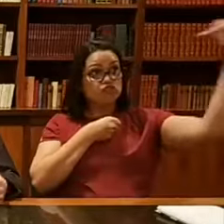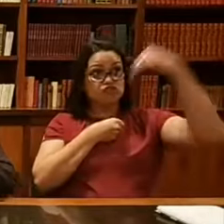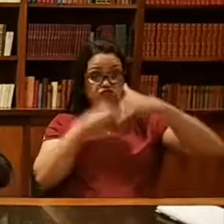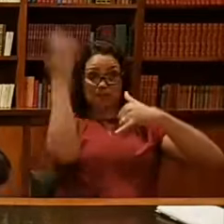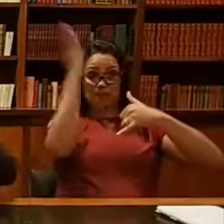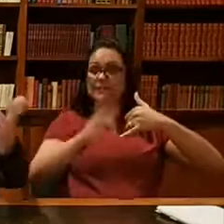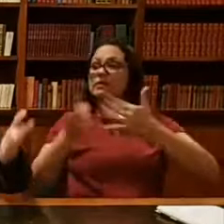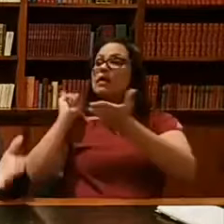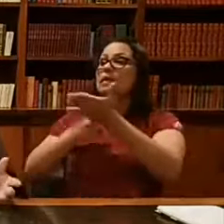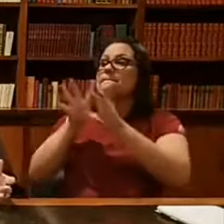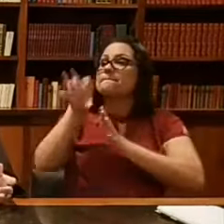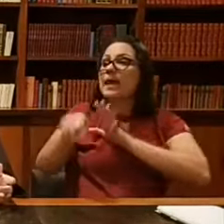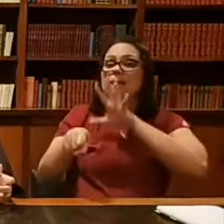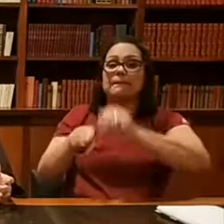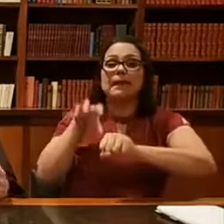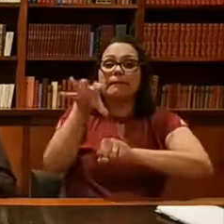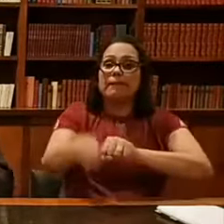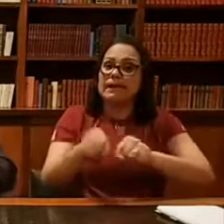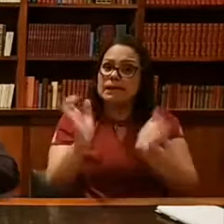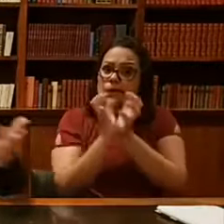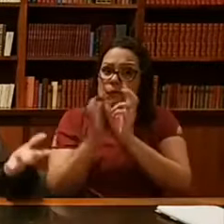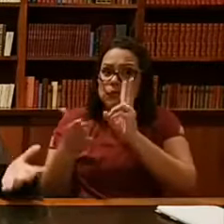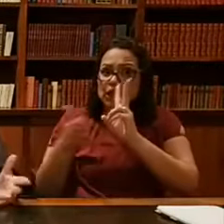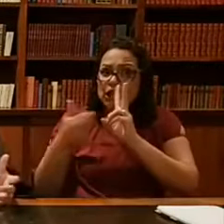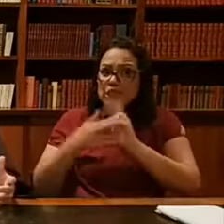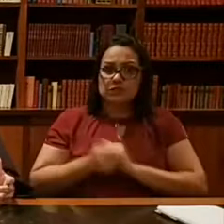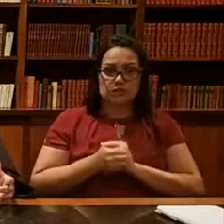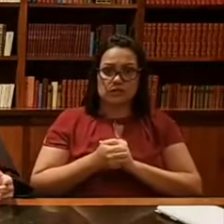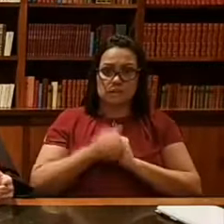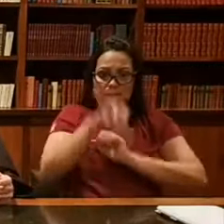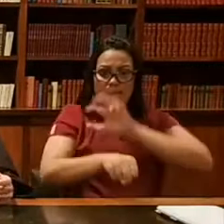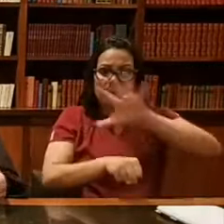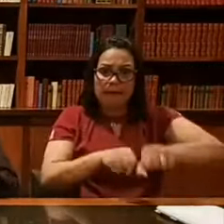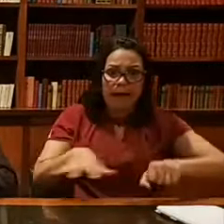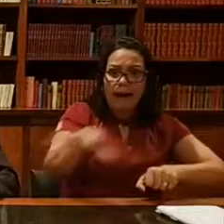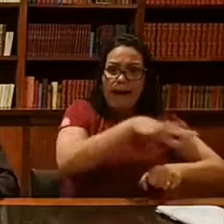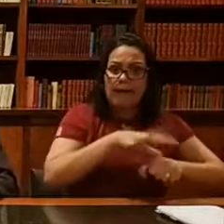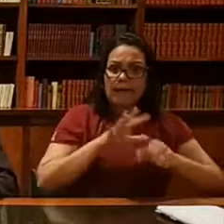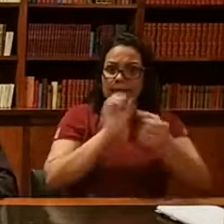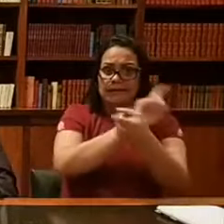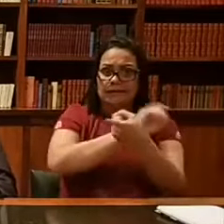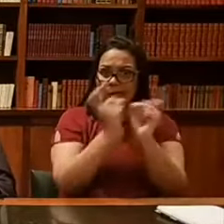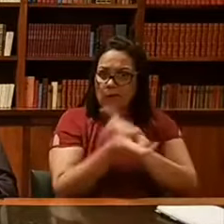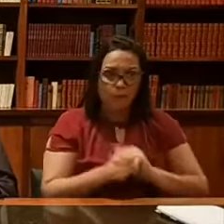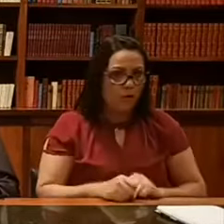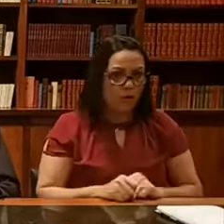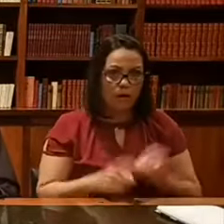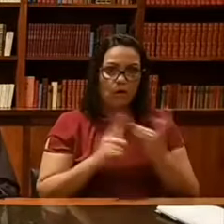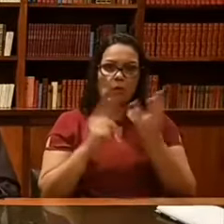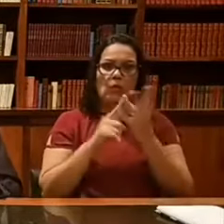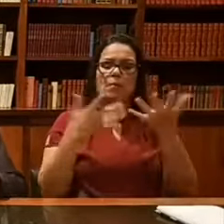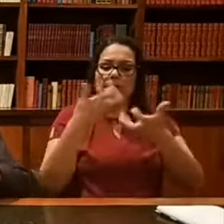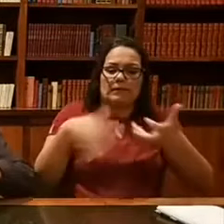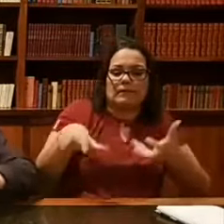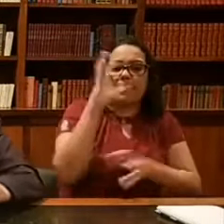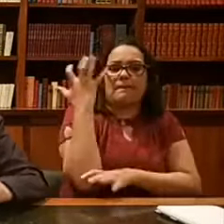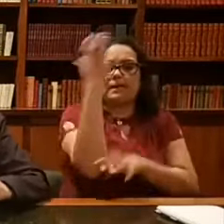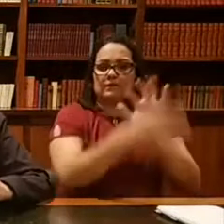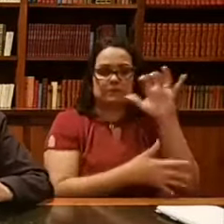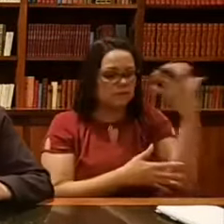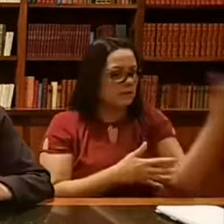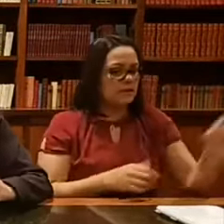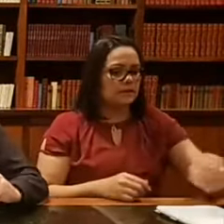com mais 30 ou 40 quilombolas, ampliasse parques ambientais. Se eu resolver amanhã, pegar aqui estou de lápis aqui,